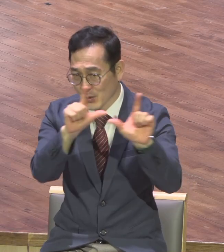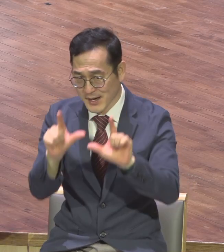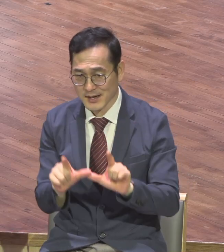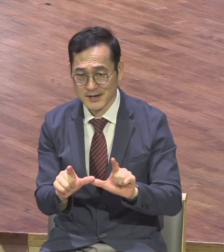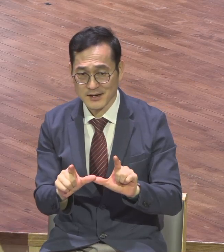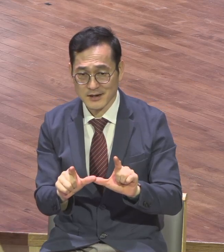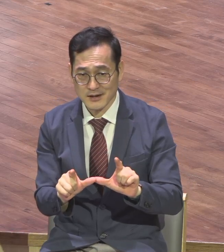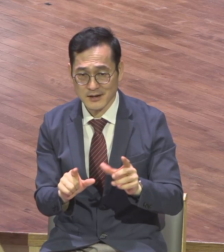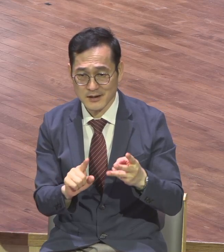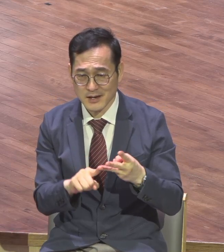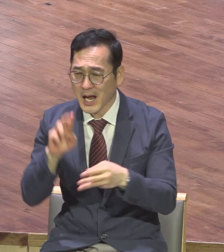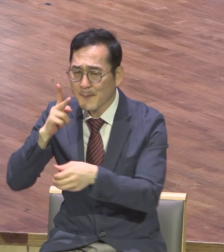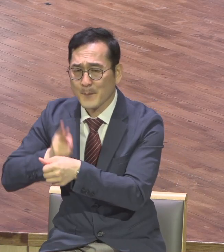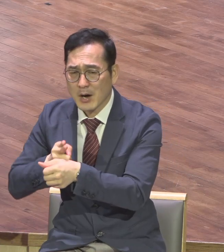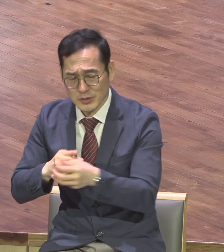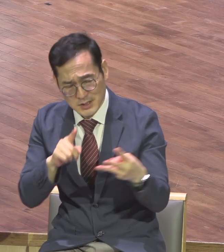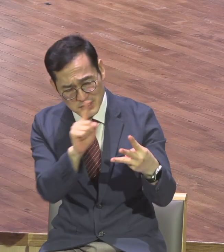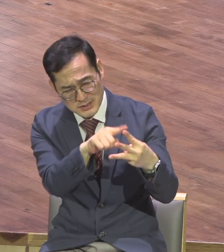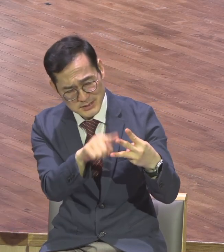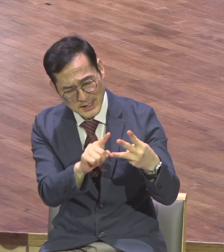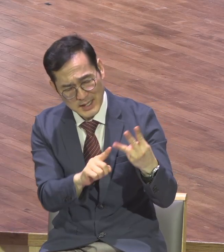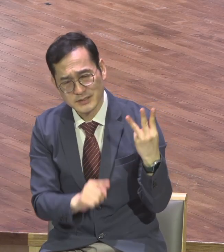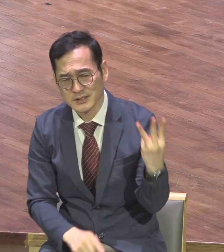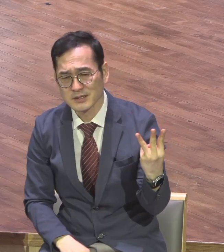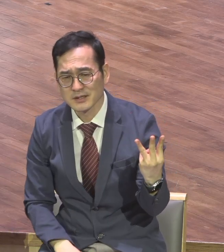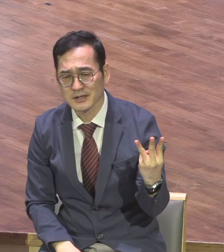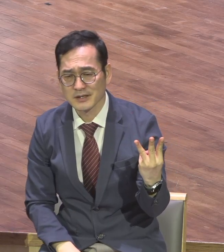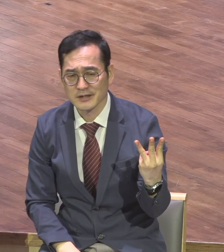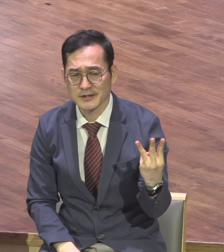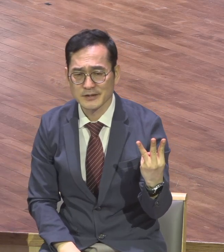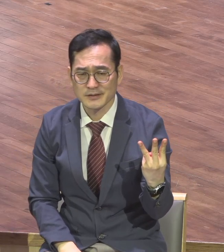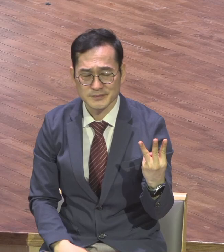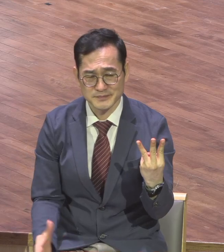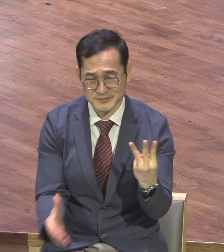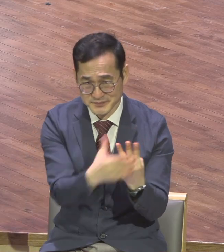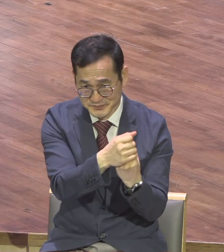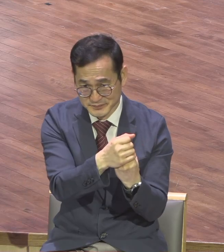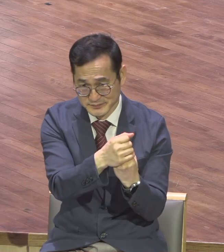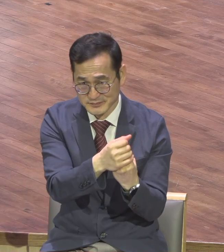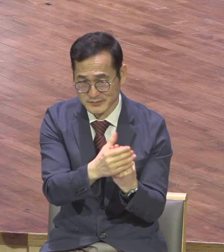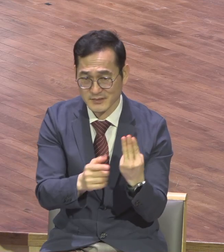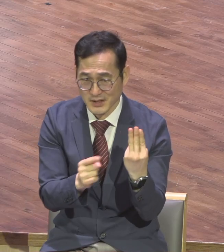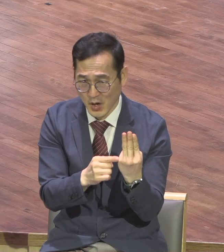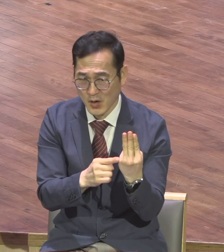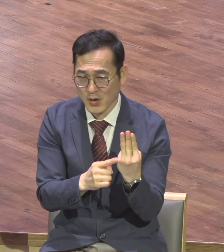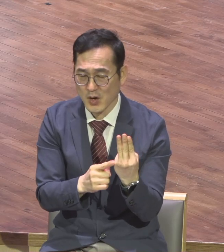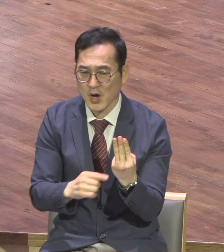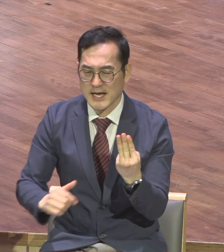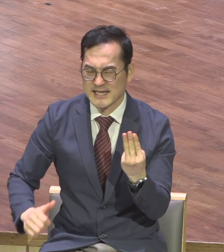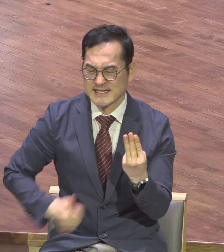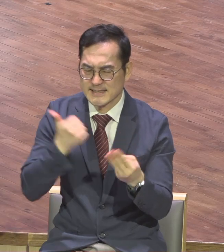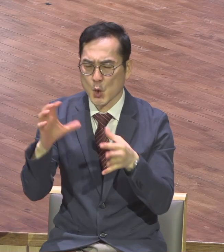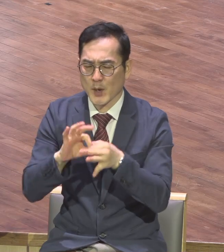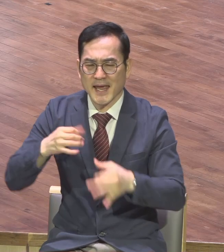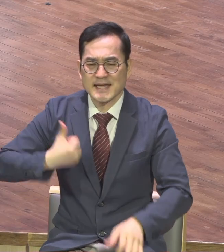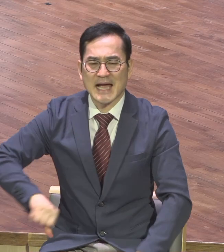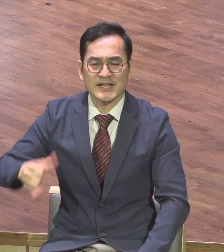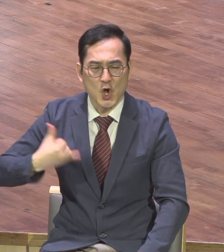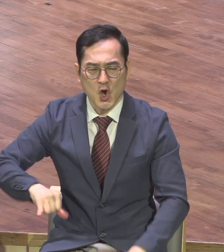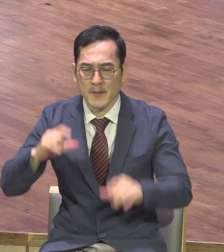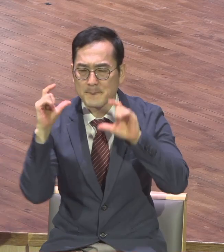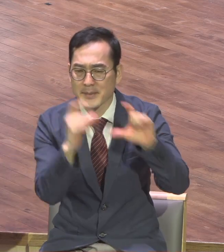생활한다. 사도 바울은 이런 세 가지 특징을 간단하게 요약을 해서 본질상 진노의 자녀 그렇게